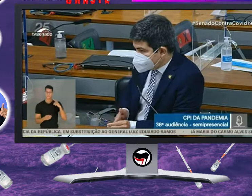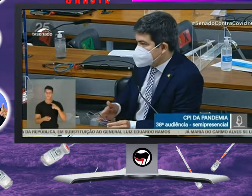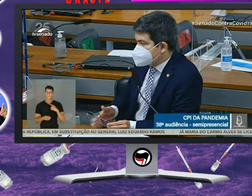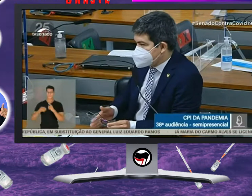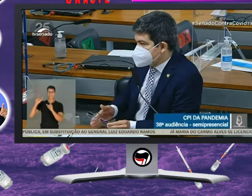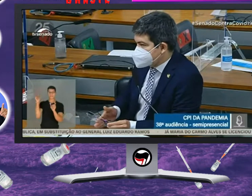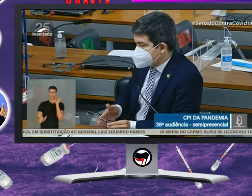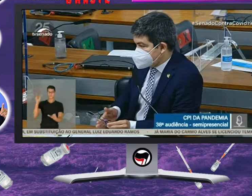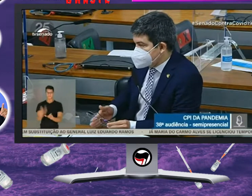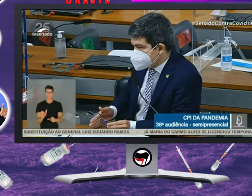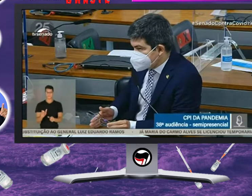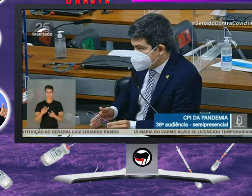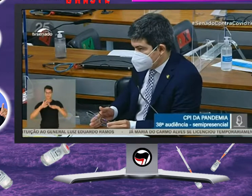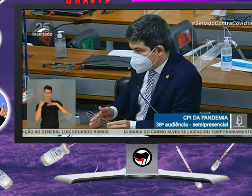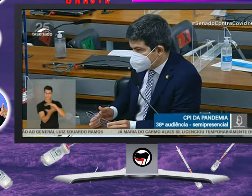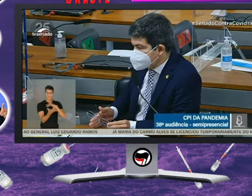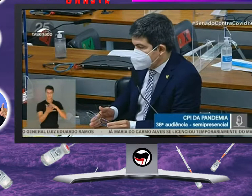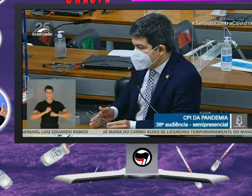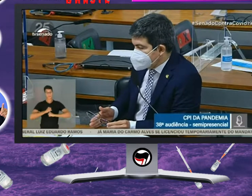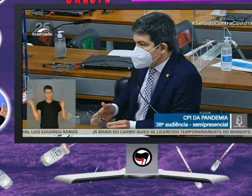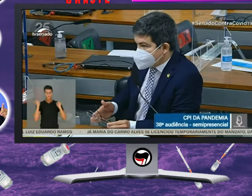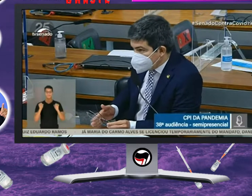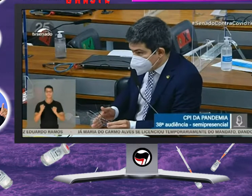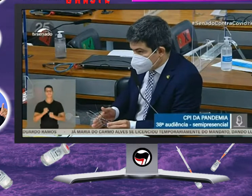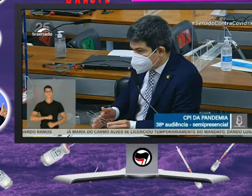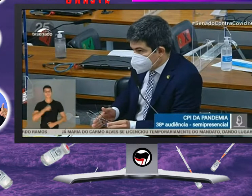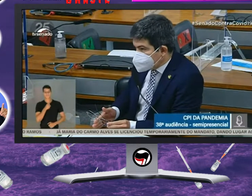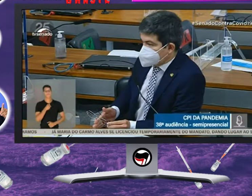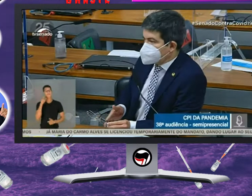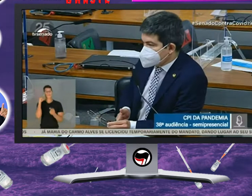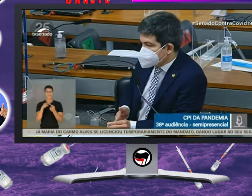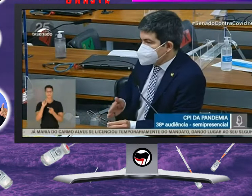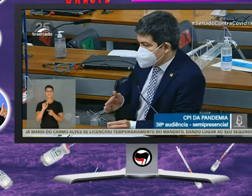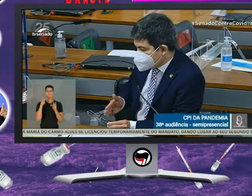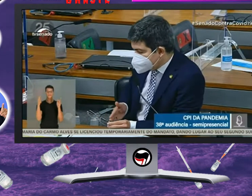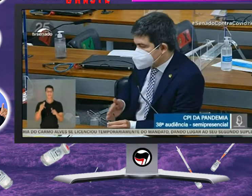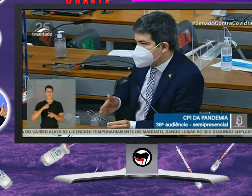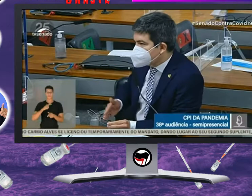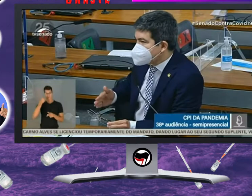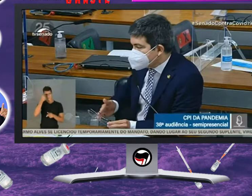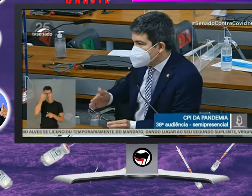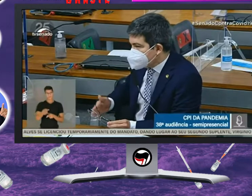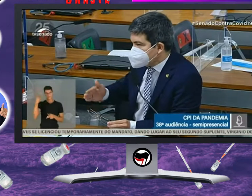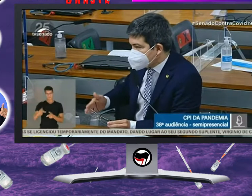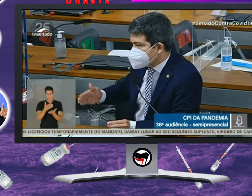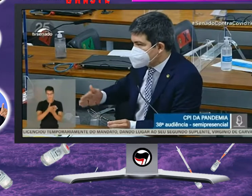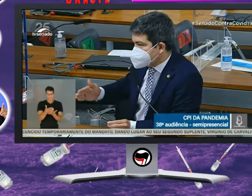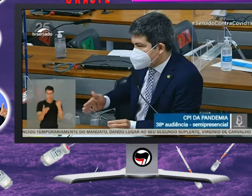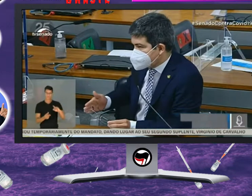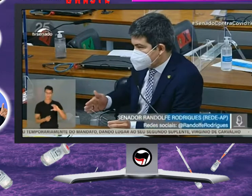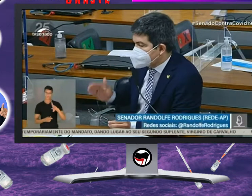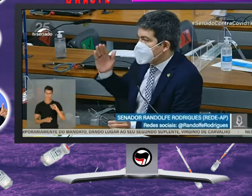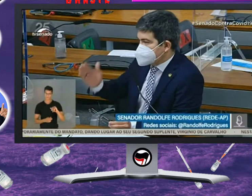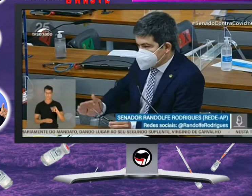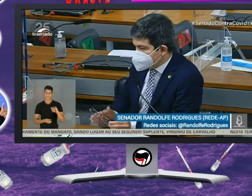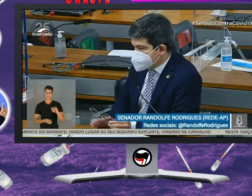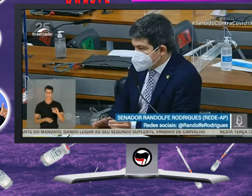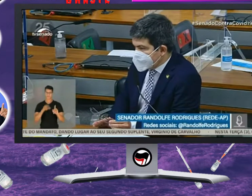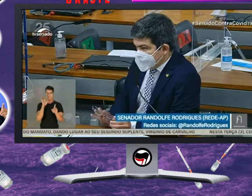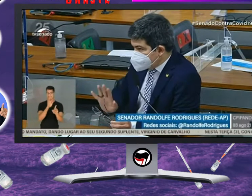atacados nestas redes de ódio, e com claro intuito, como têm sido as intenções desde o início desta comissão parlamentar de inquérito, a intimidação. O senhor